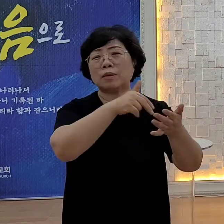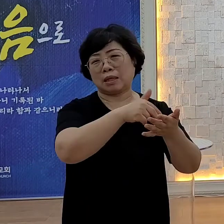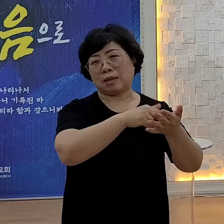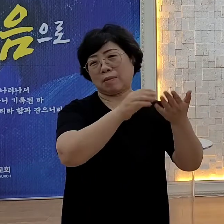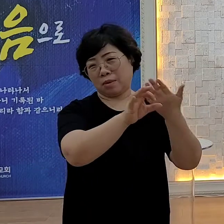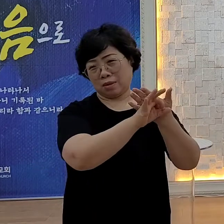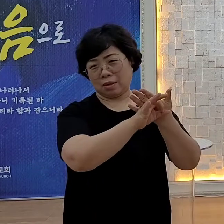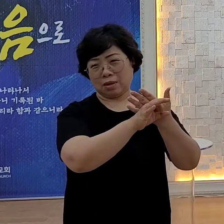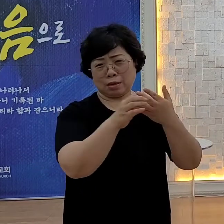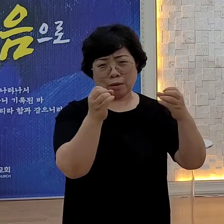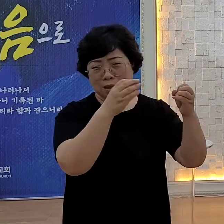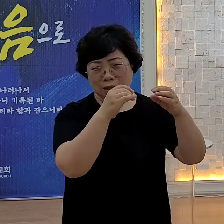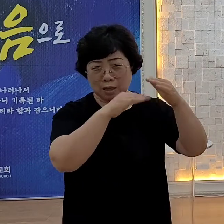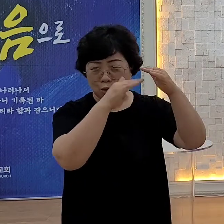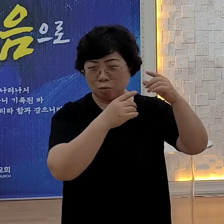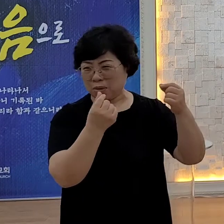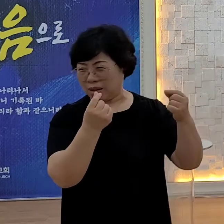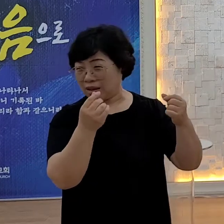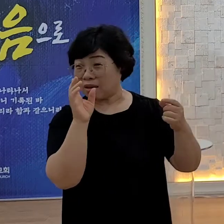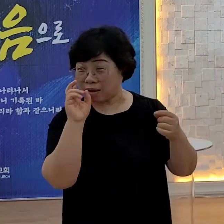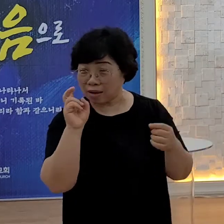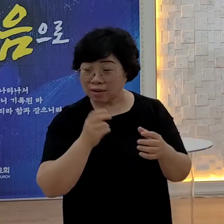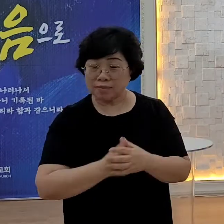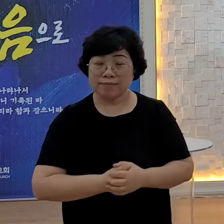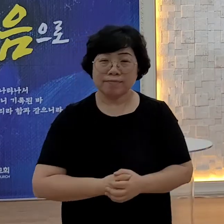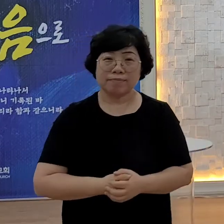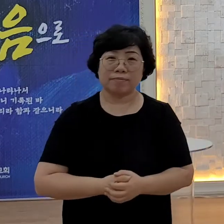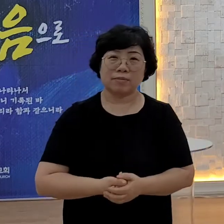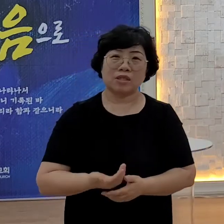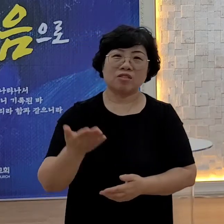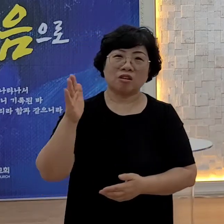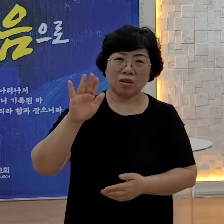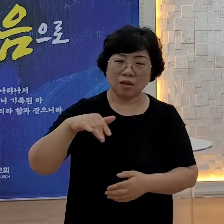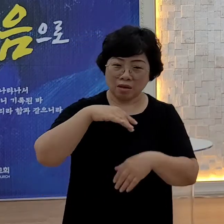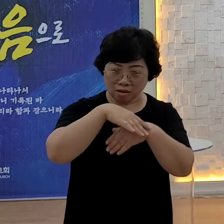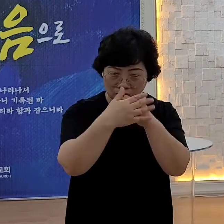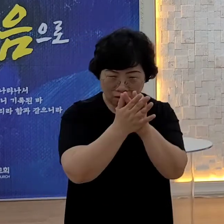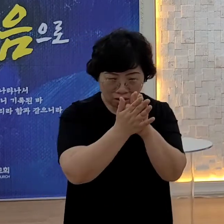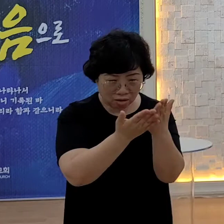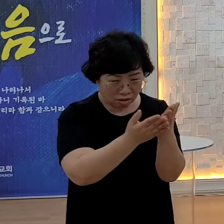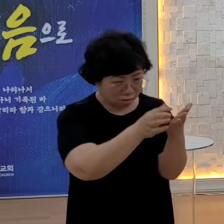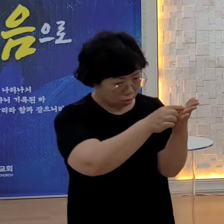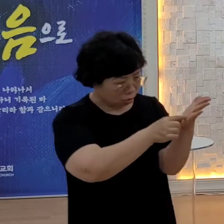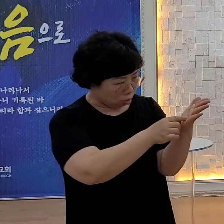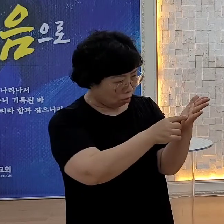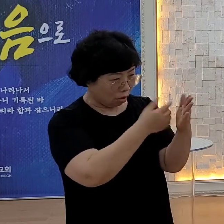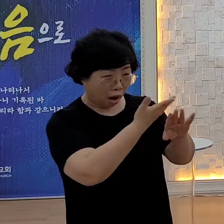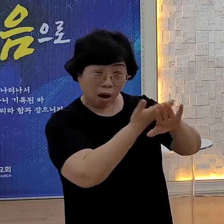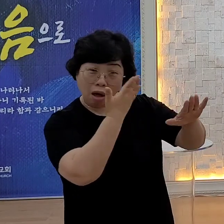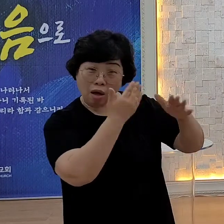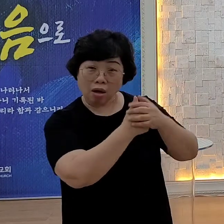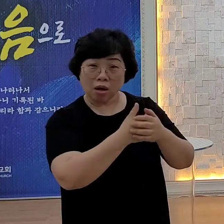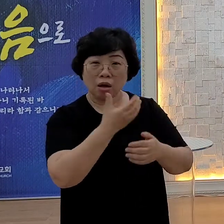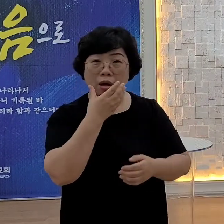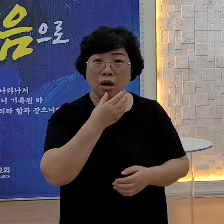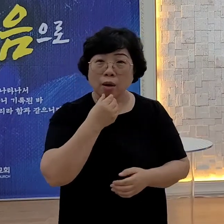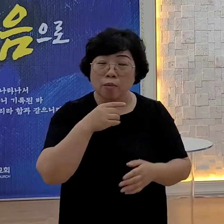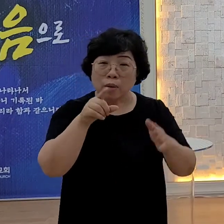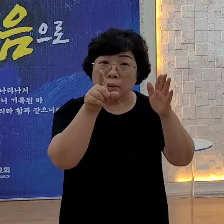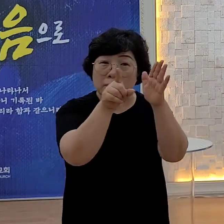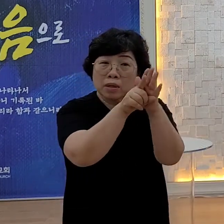오만 생각이 다 들었을 것입니다. 그런데 여러분, 성경은 뭐라고 말합니까? 오늘 본문에 아브라함의